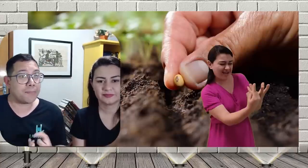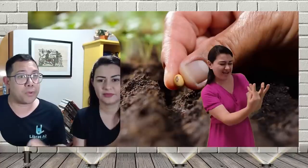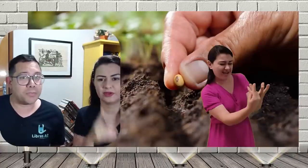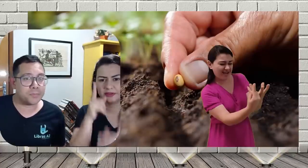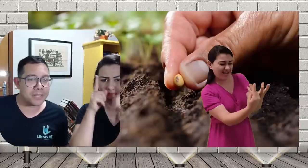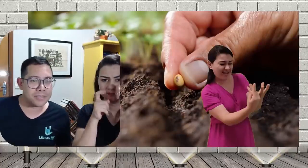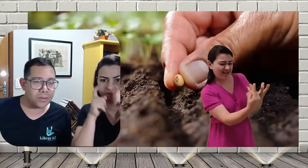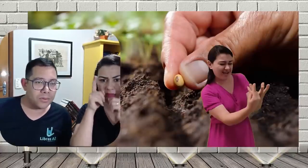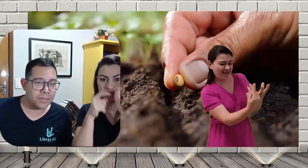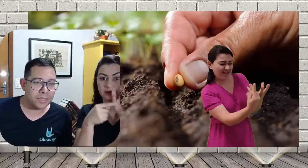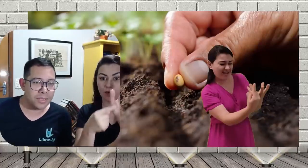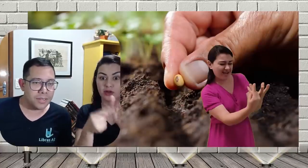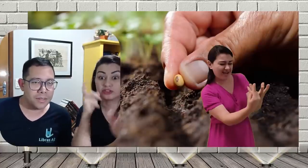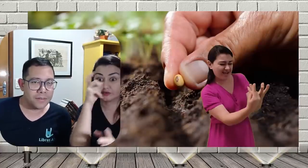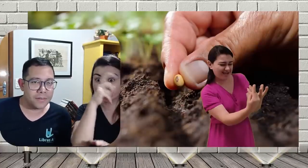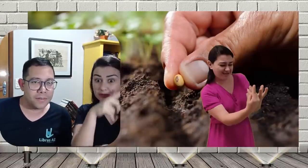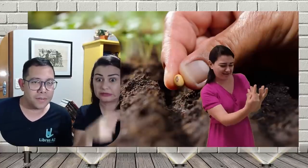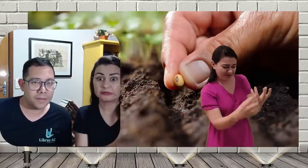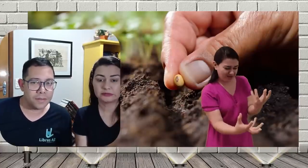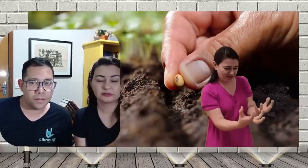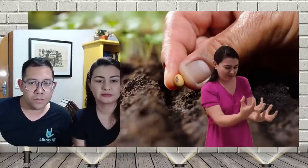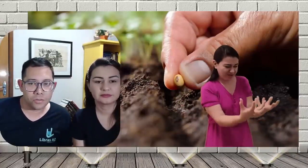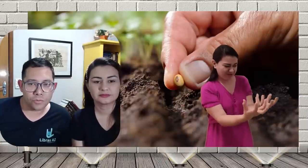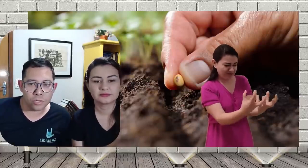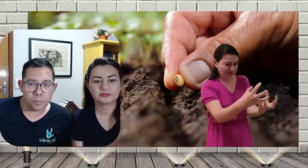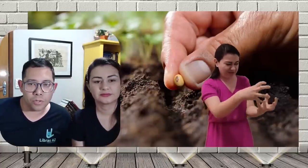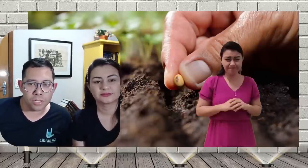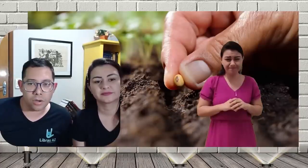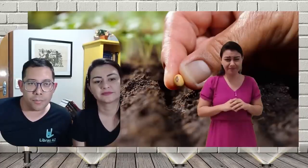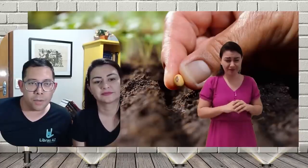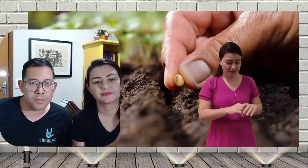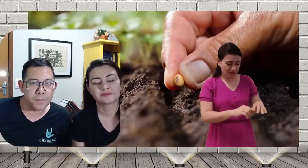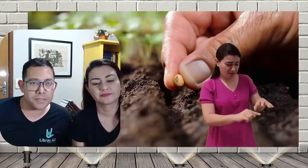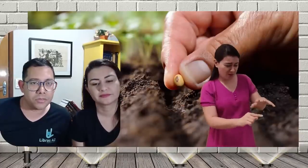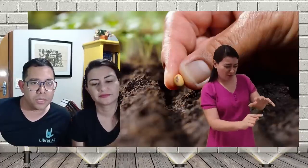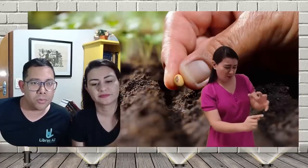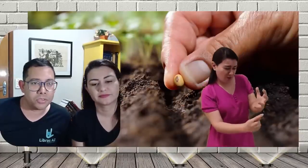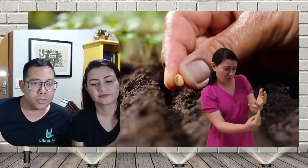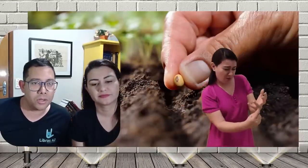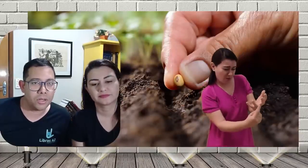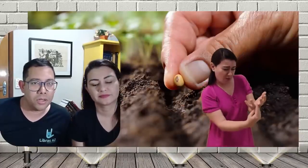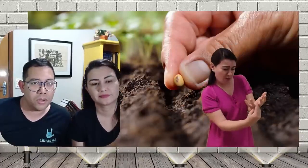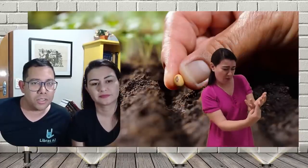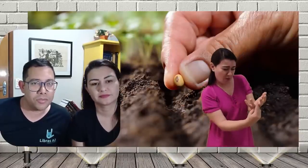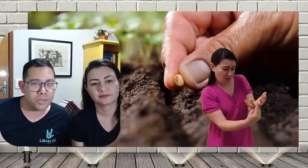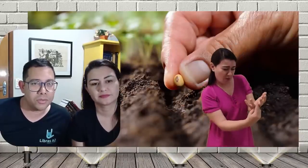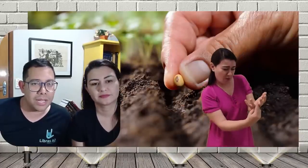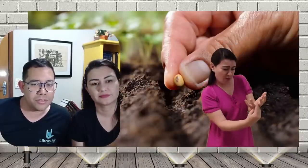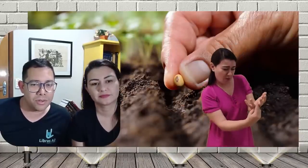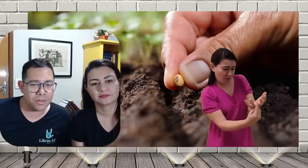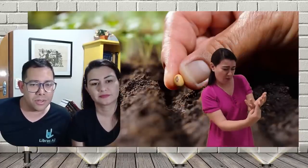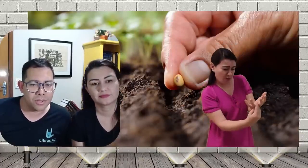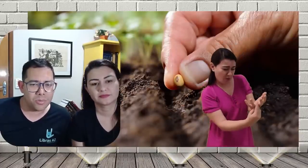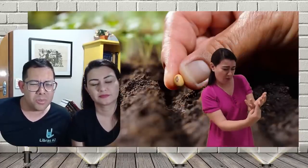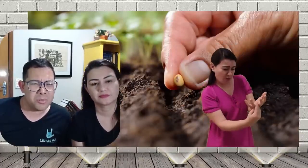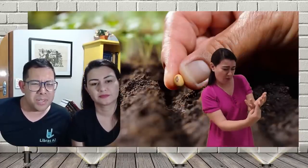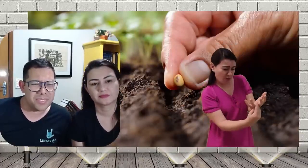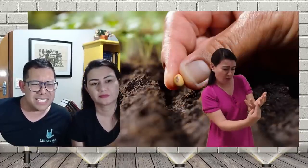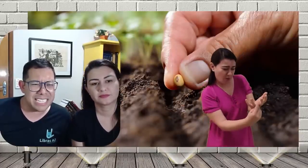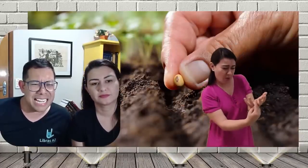própria expressão, né? Deixa eu voltar um pouquinho, ó. A própria expressão já mostra, ó. A dificuldade, ó. O olho meio fechado,